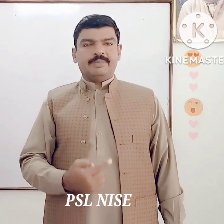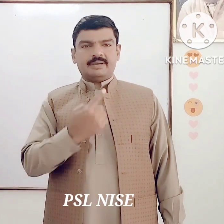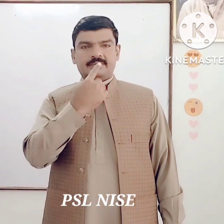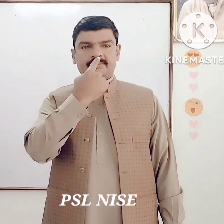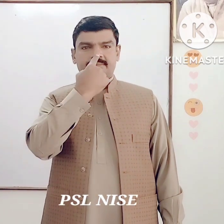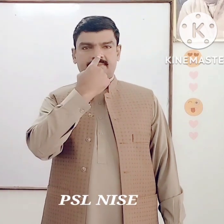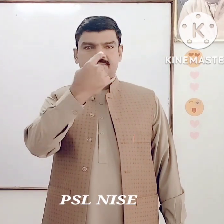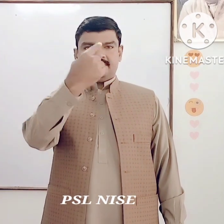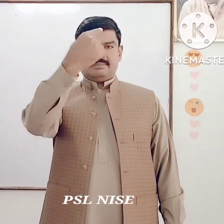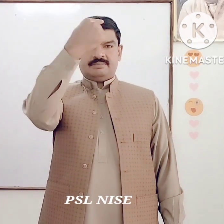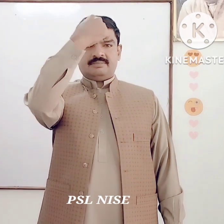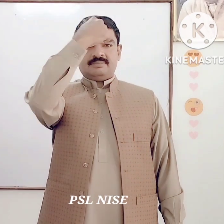तकब्बर।